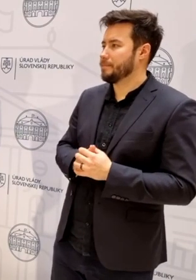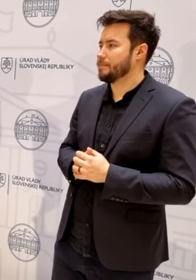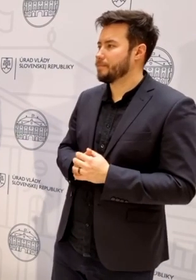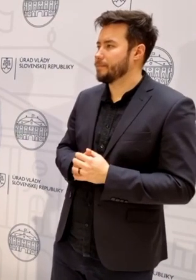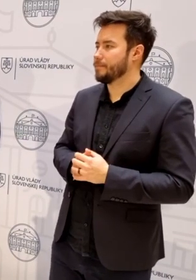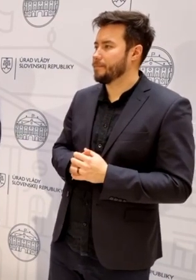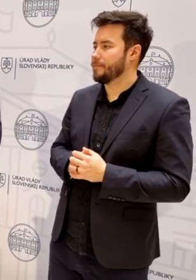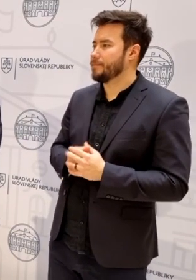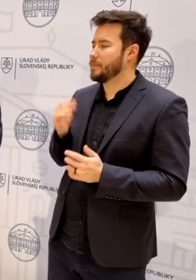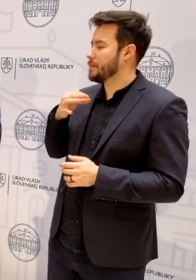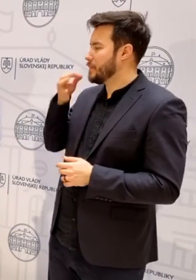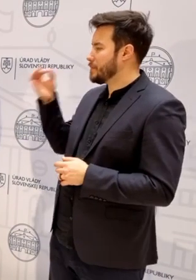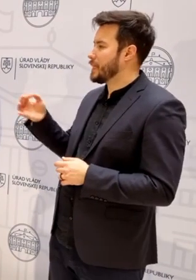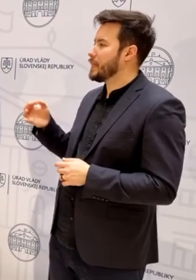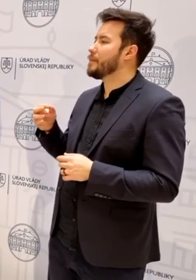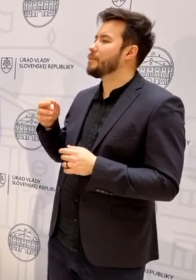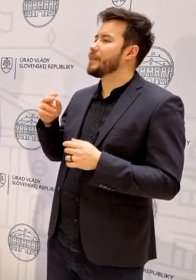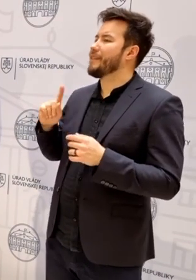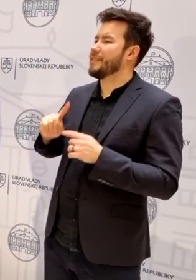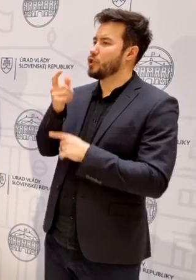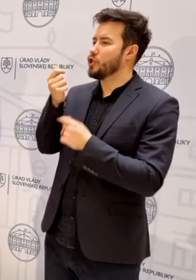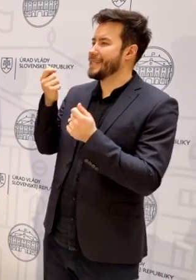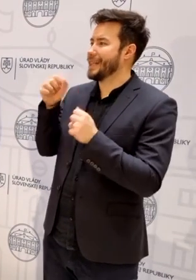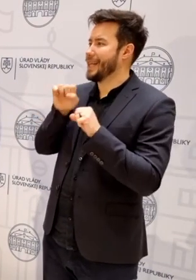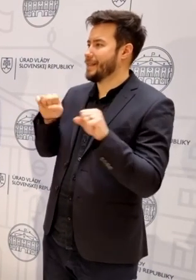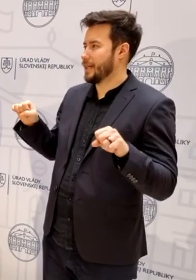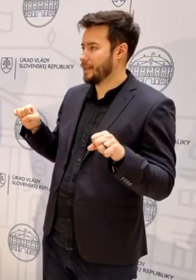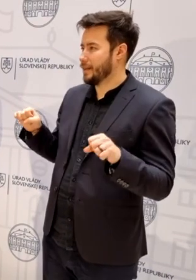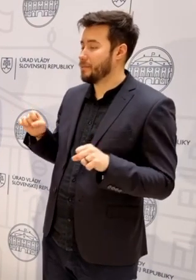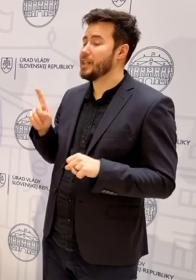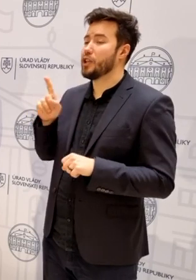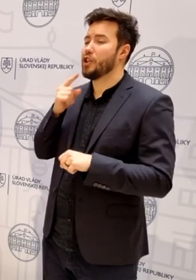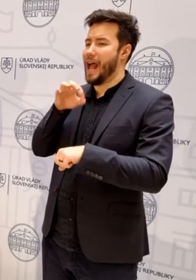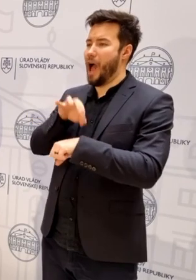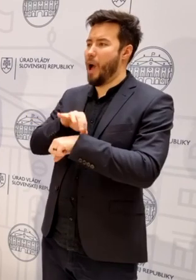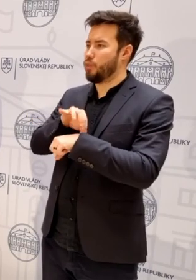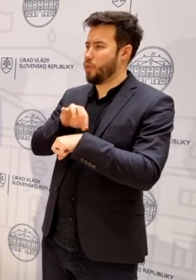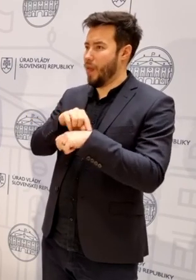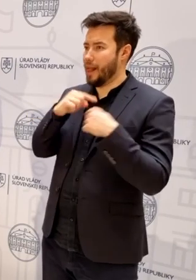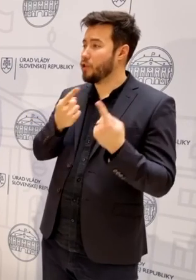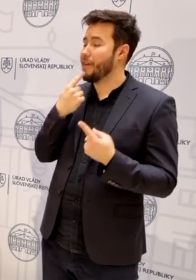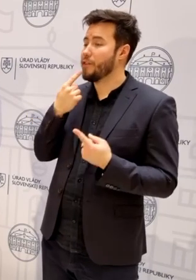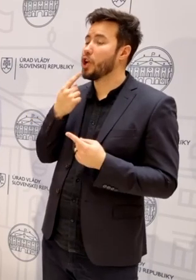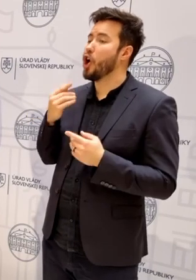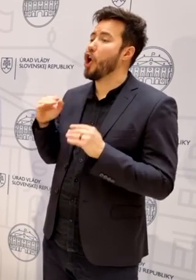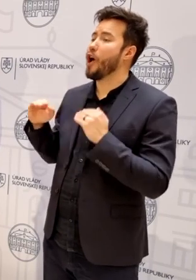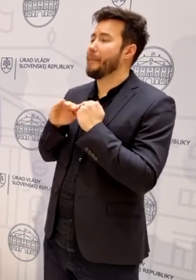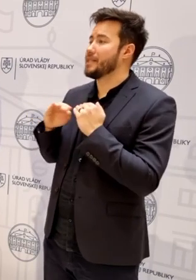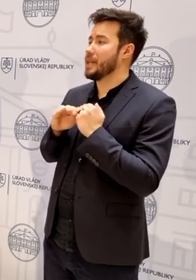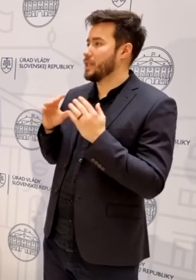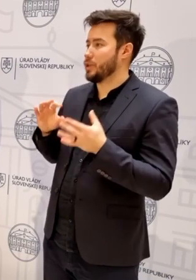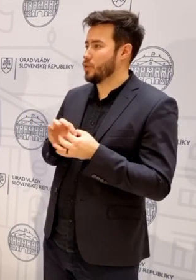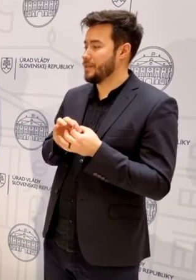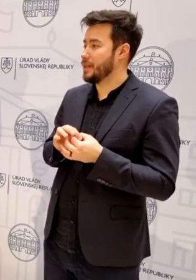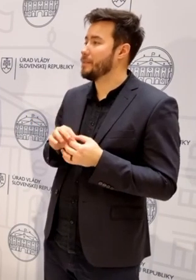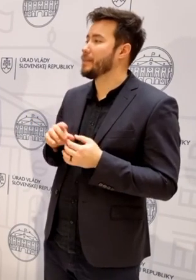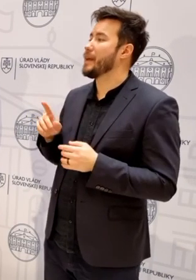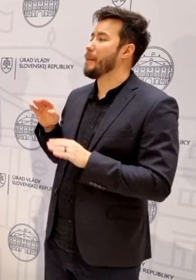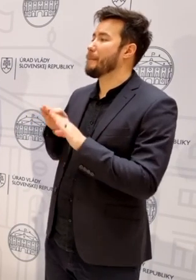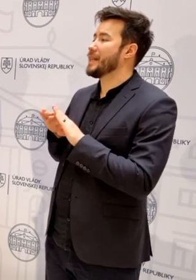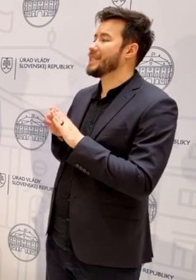energií, napríklad ambulantný sektor hovorí, že ich sa tie kompenzácie nejako netýkajú. Keď sme sa na to pýtali ministra financií, tak hovoril,